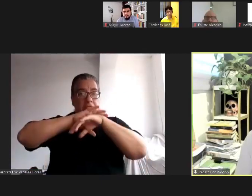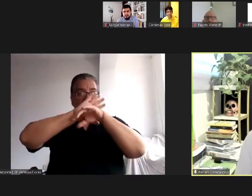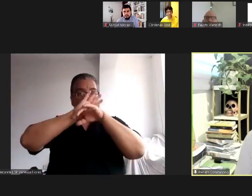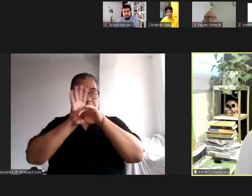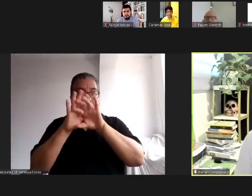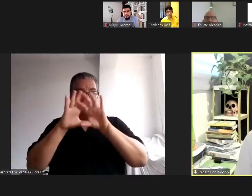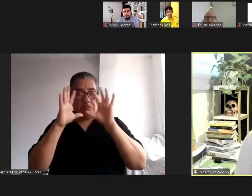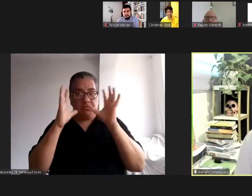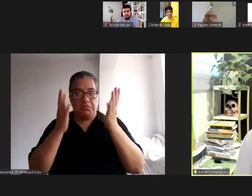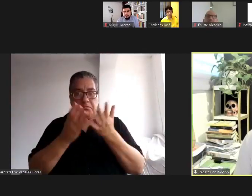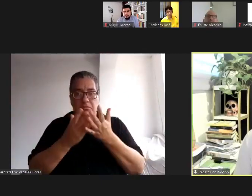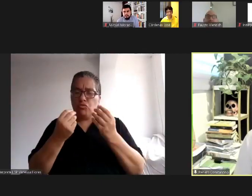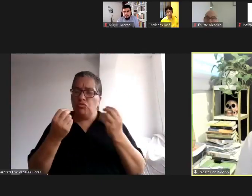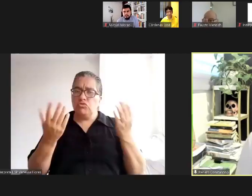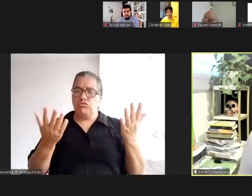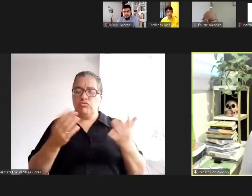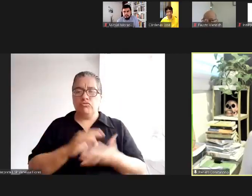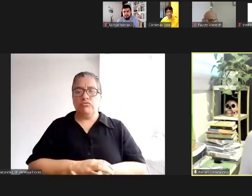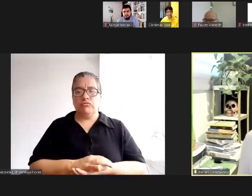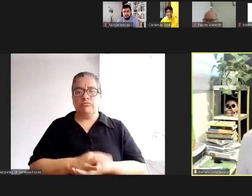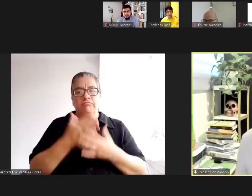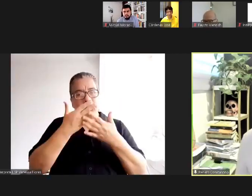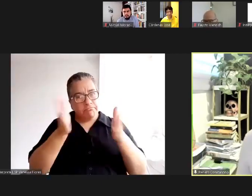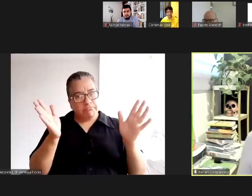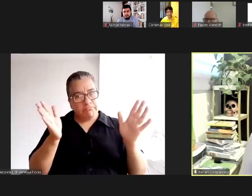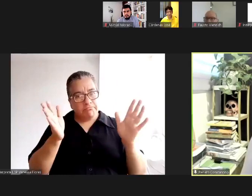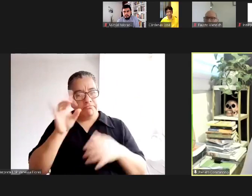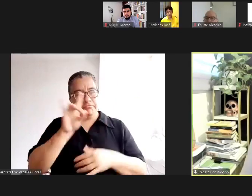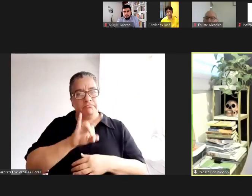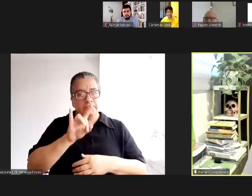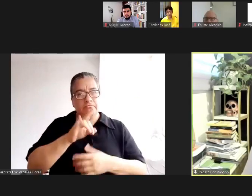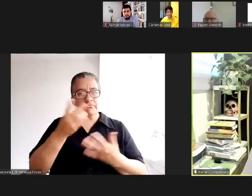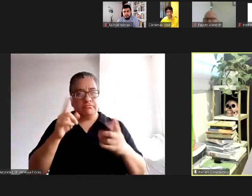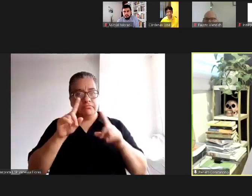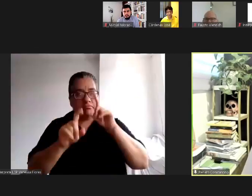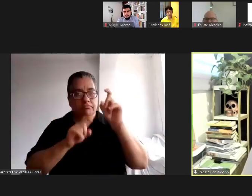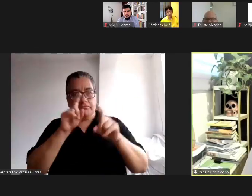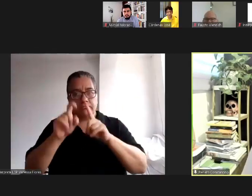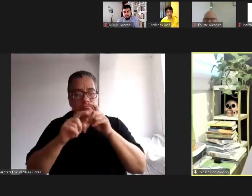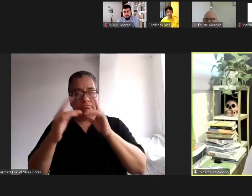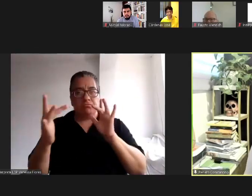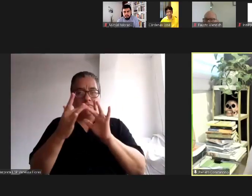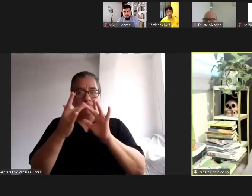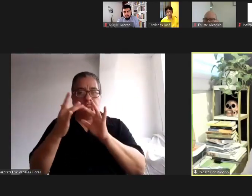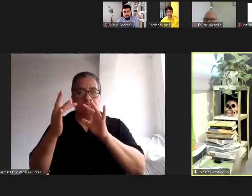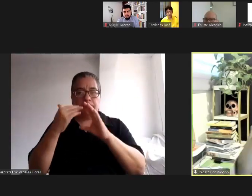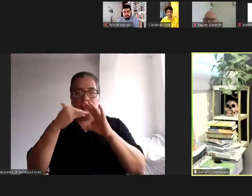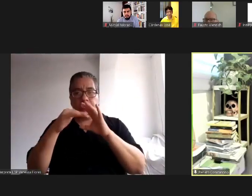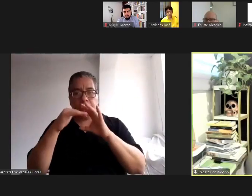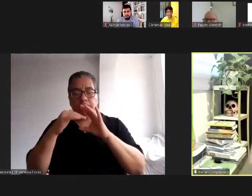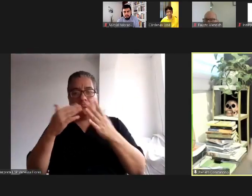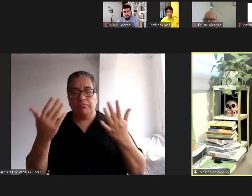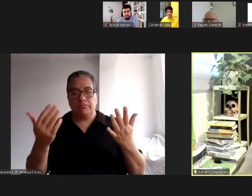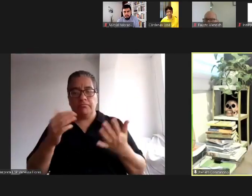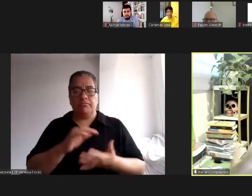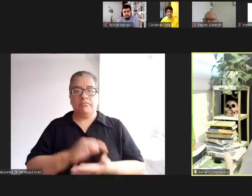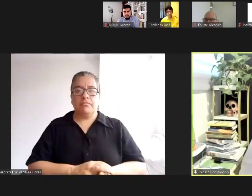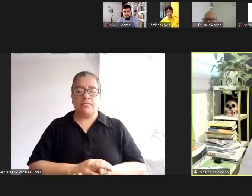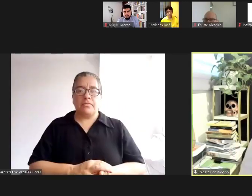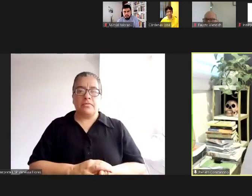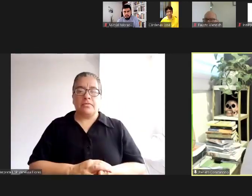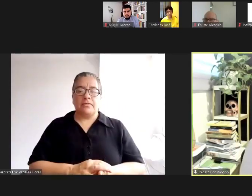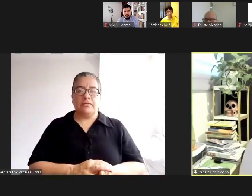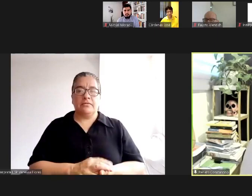entonces, por ejemplo, pienso en las consultas virtuales que se pueden haber, las consultas que se pueden haber hecho, por